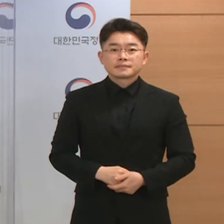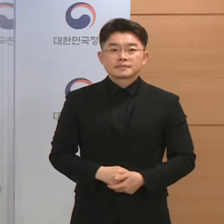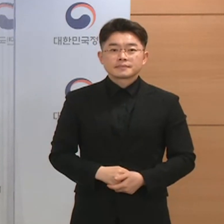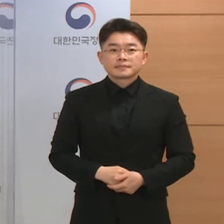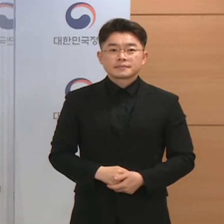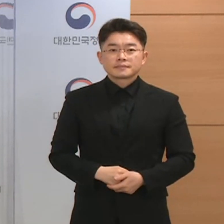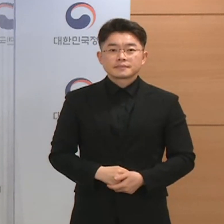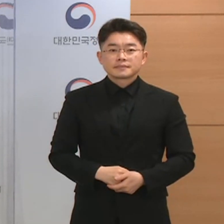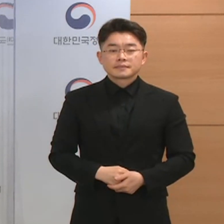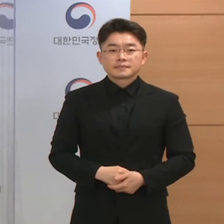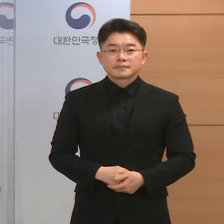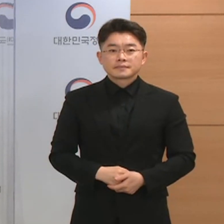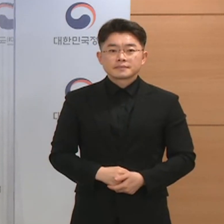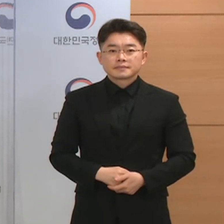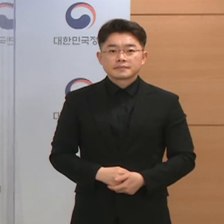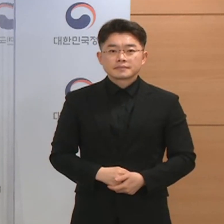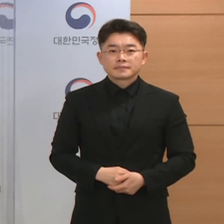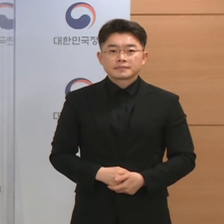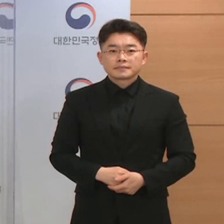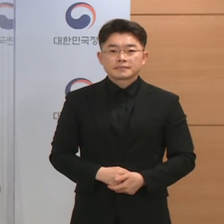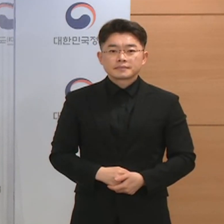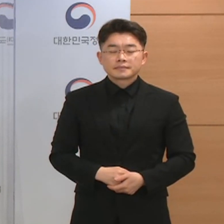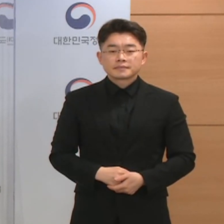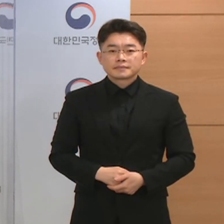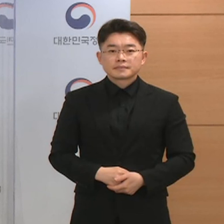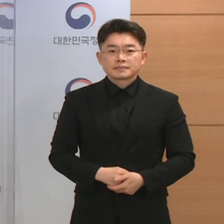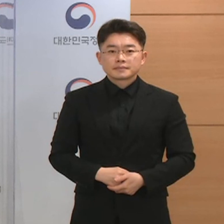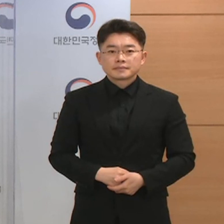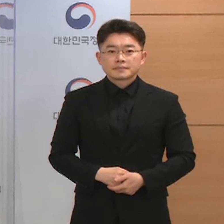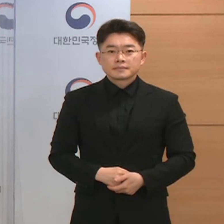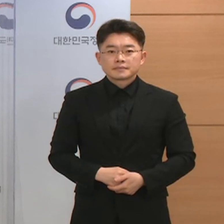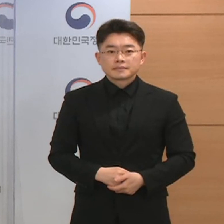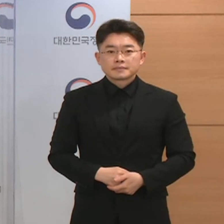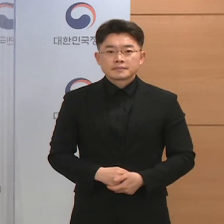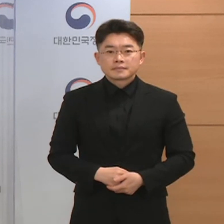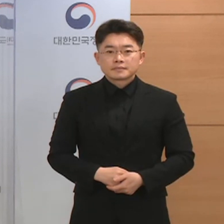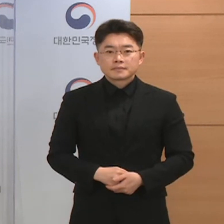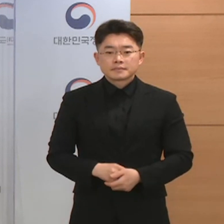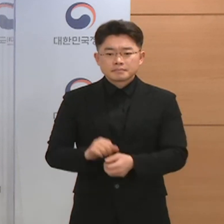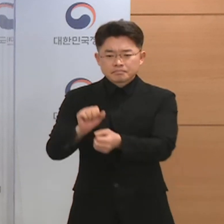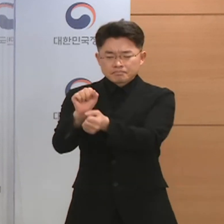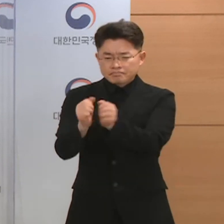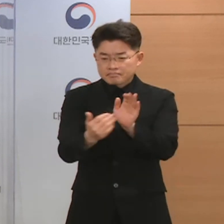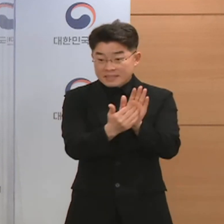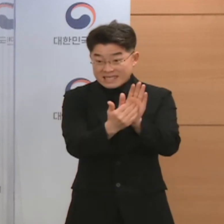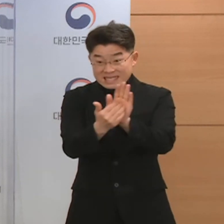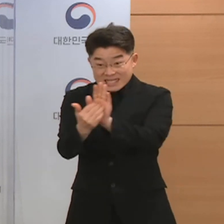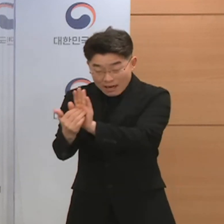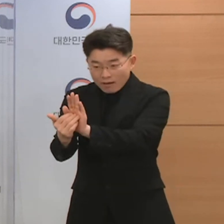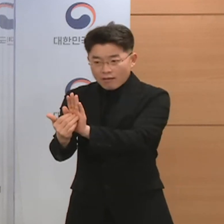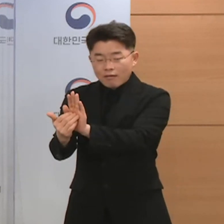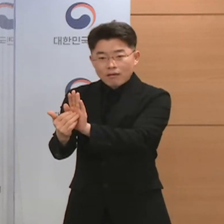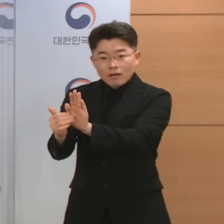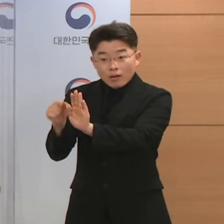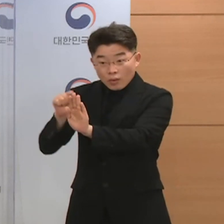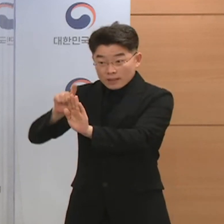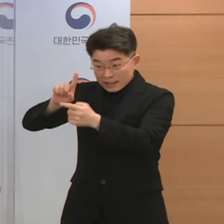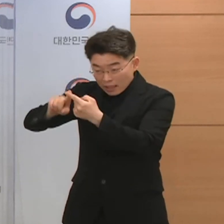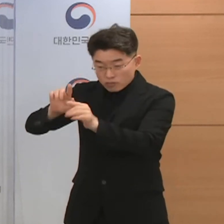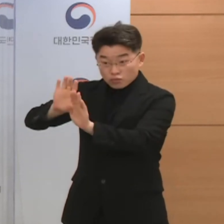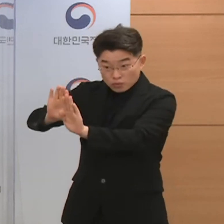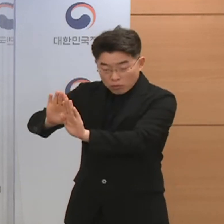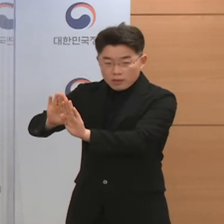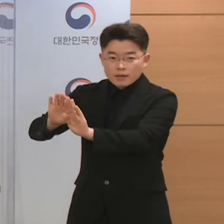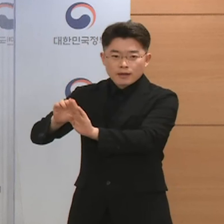네. 그 방역 수칙을 느슨하게 하지 않는 형태의 인센티브를 확대할 방안은 고려하고 있는지 궁금하다는 두